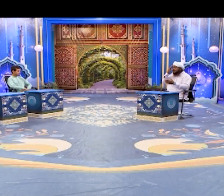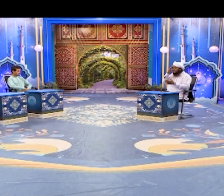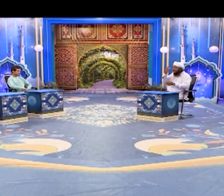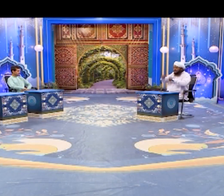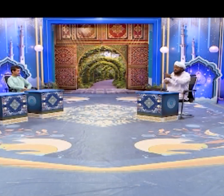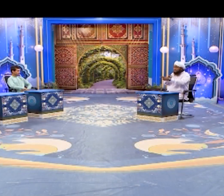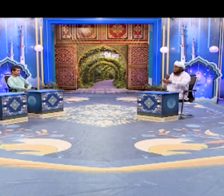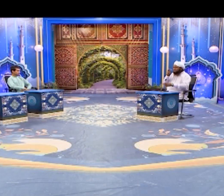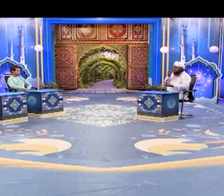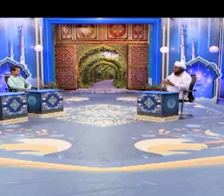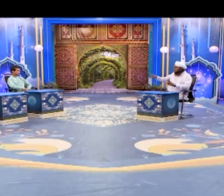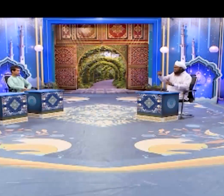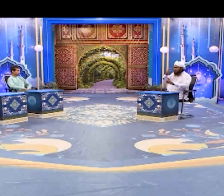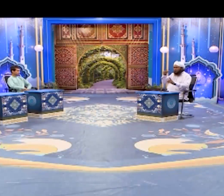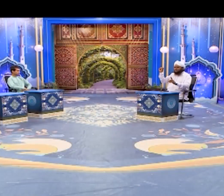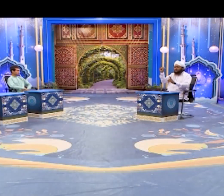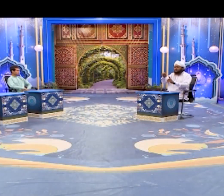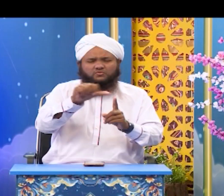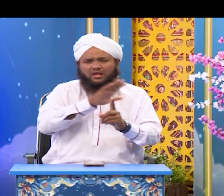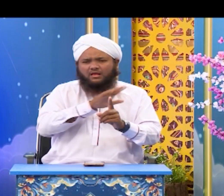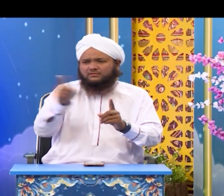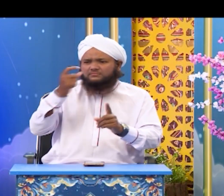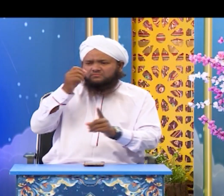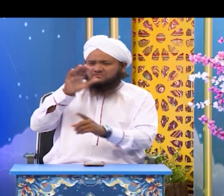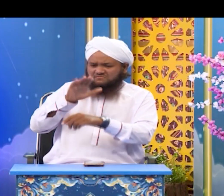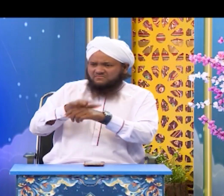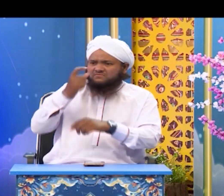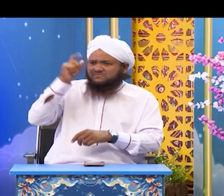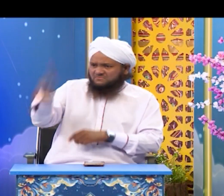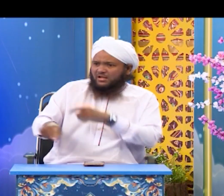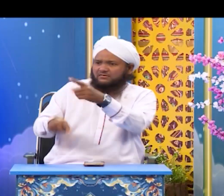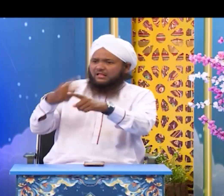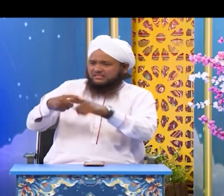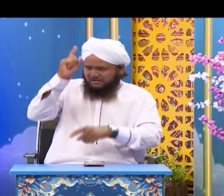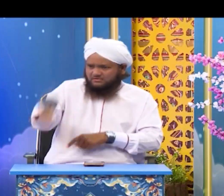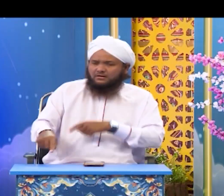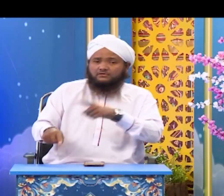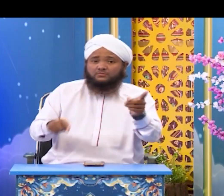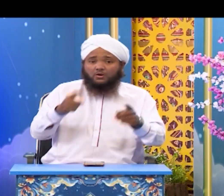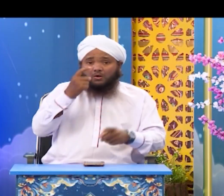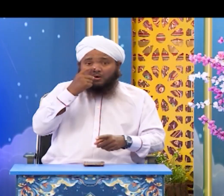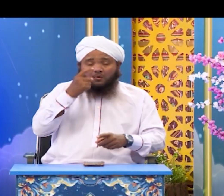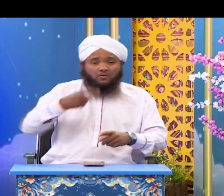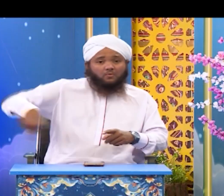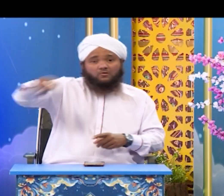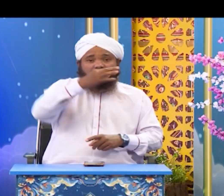ظالم مردوں کے ظلم و ستم سے کچلی ہوئی اور روندی ہوئی عورتوں کا درجہ اس قدر بلند و بالا ہوا